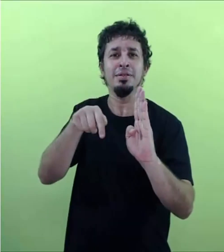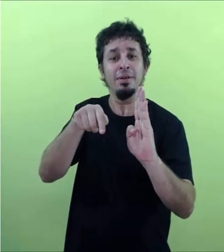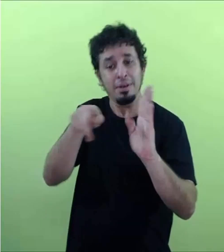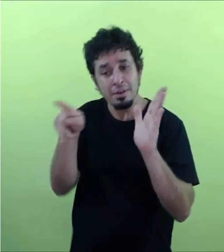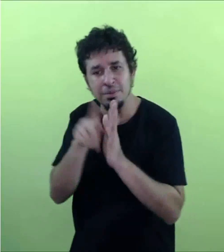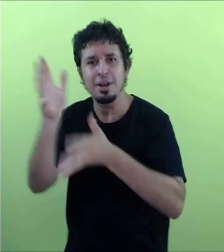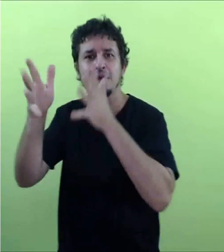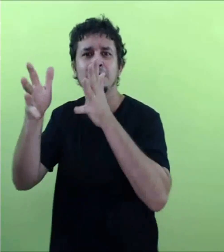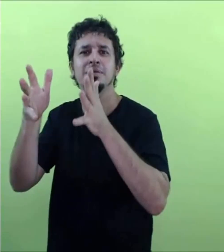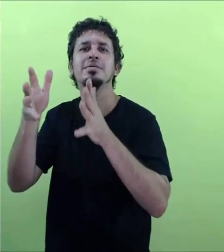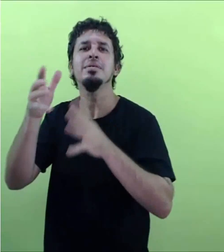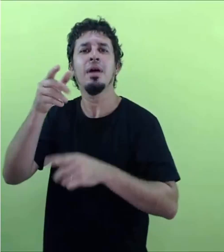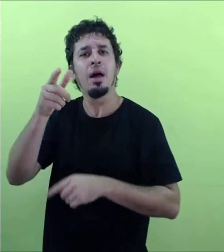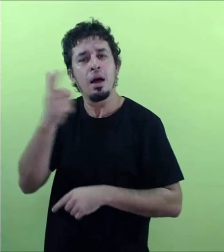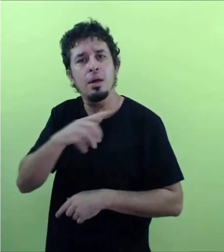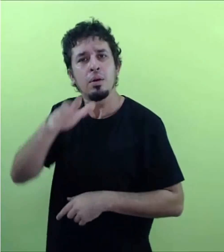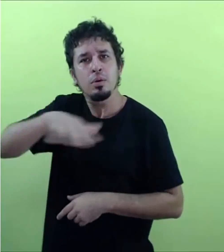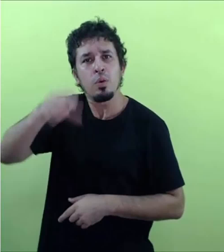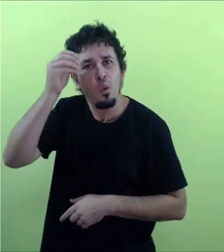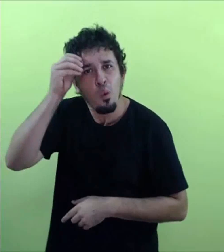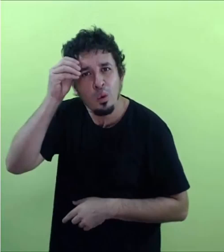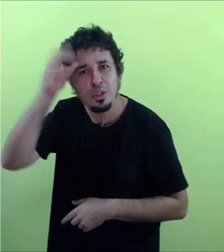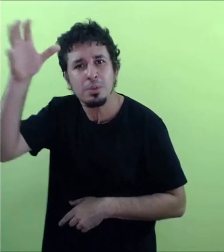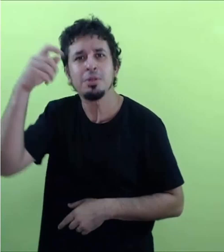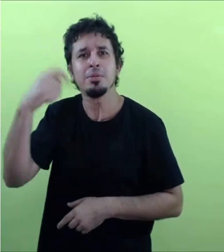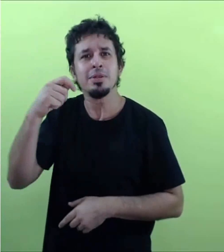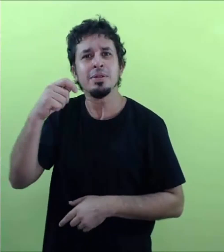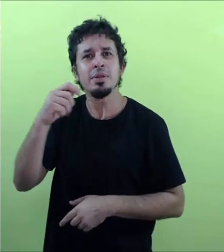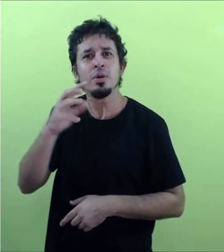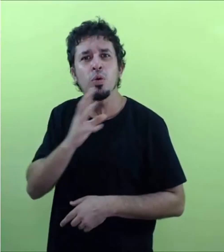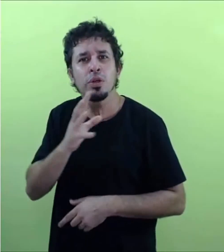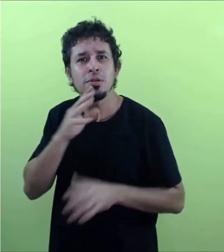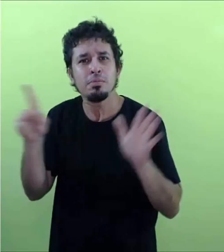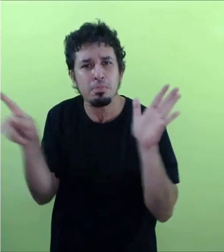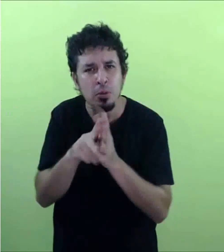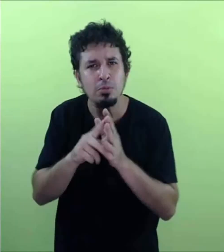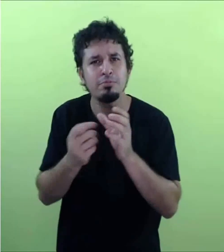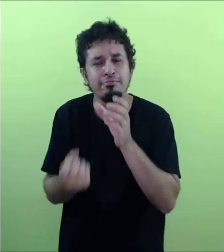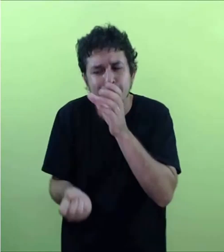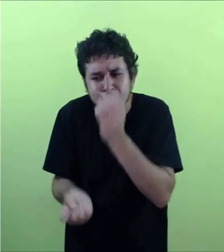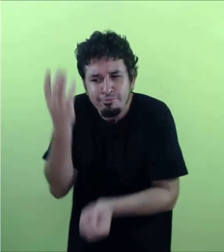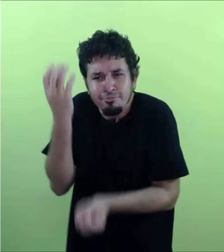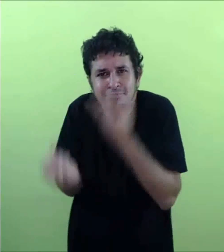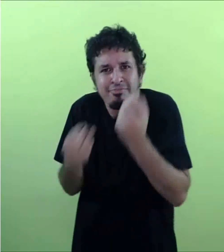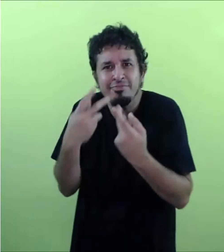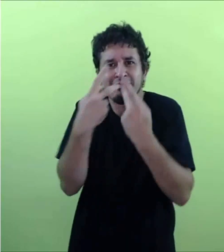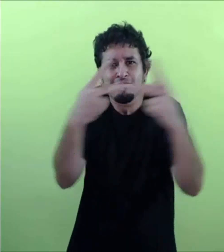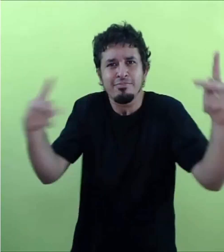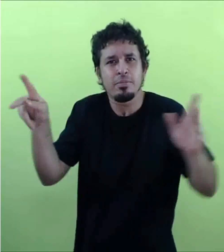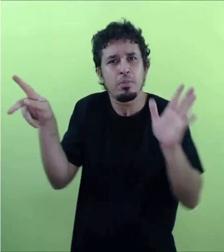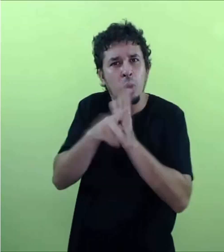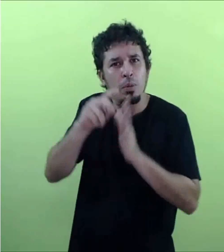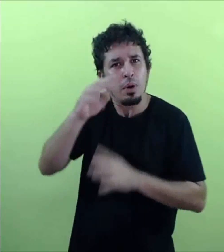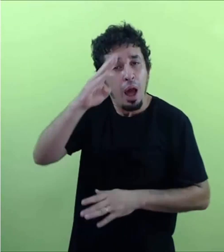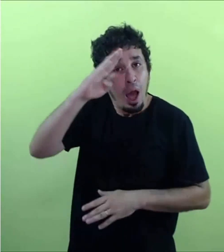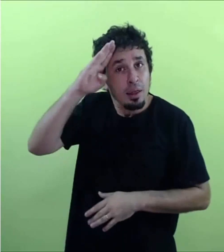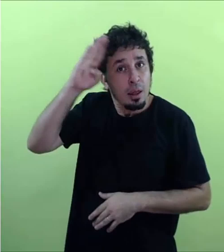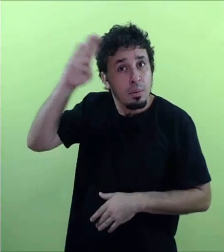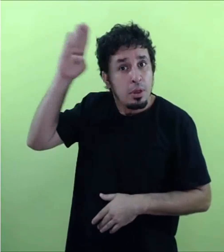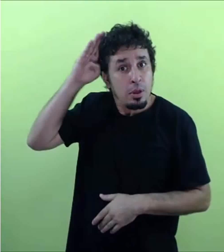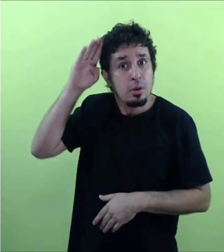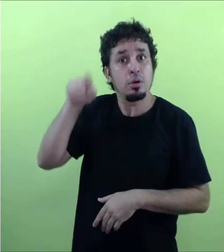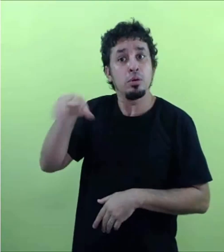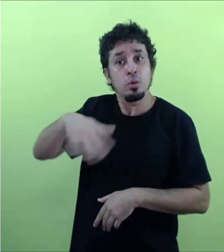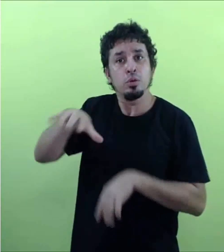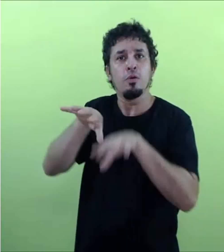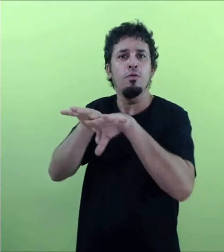pessoas surdas, de modo que os estudantes surdos possam produzir os textos acadêmicos que fazem parte de sua formação